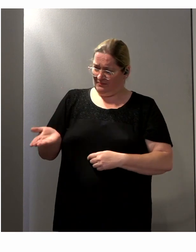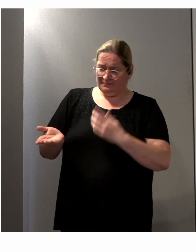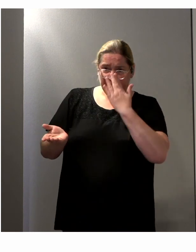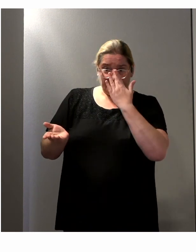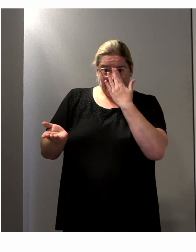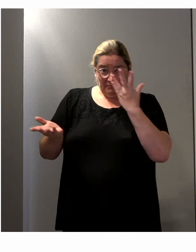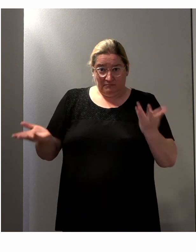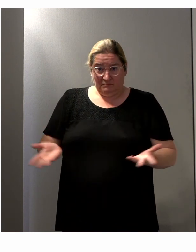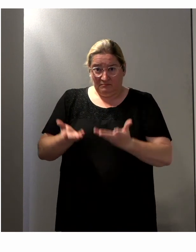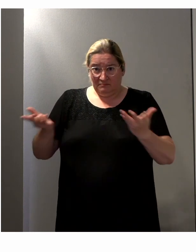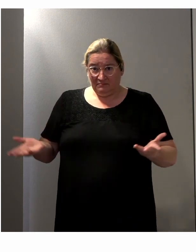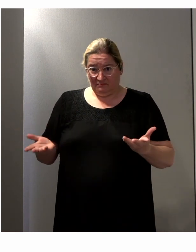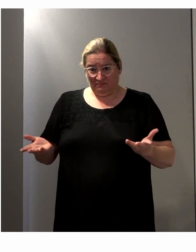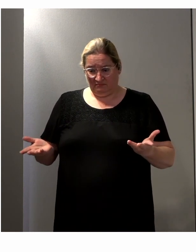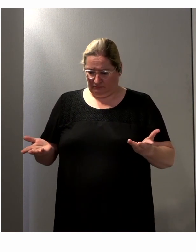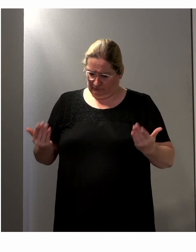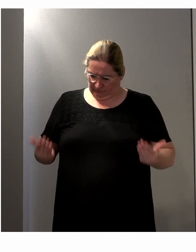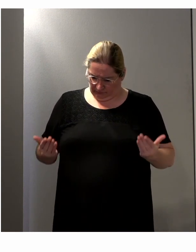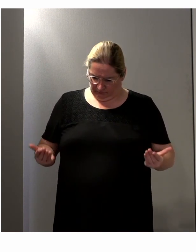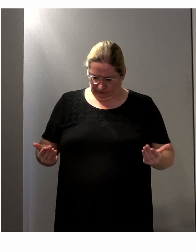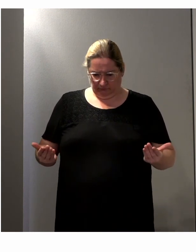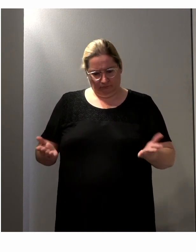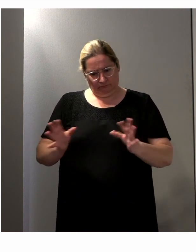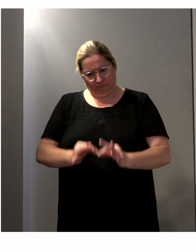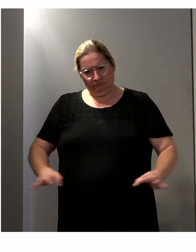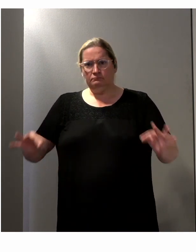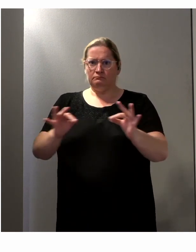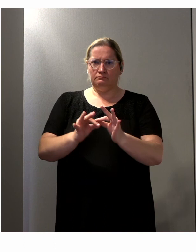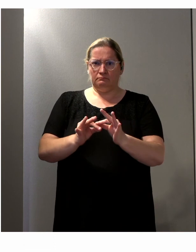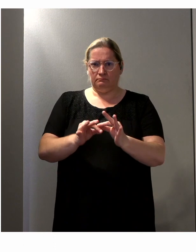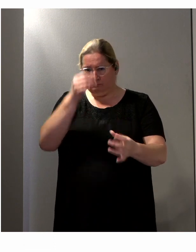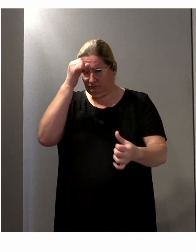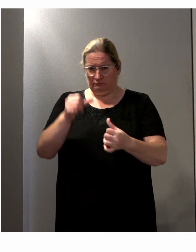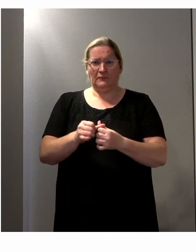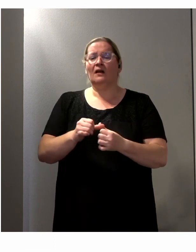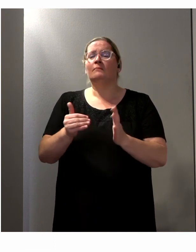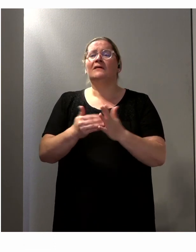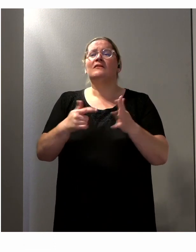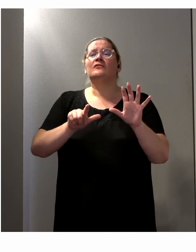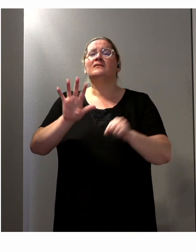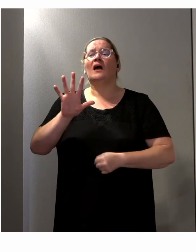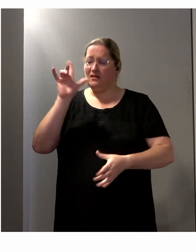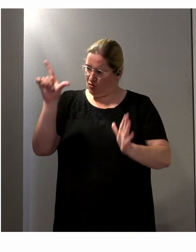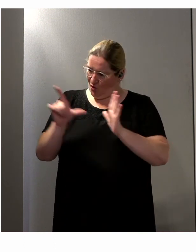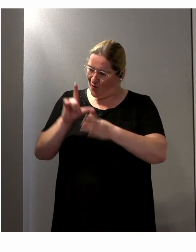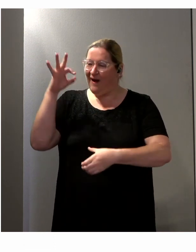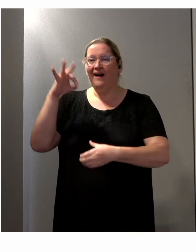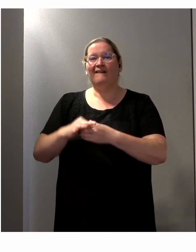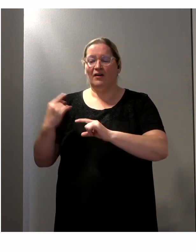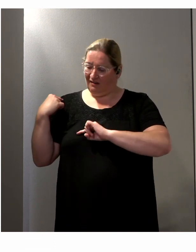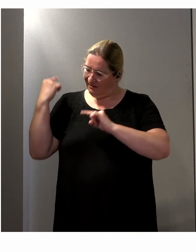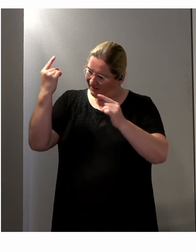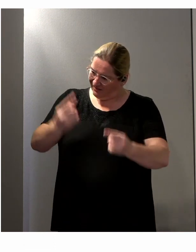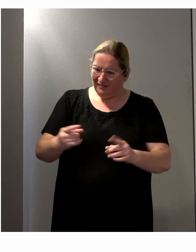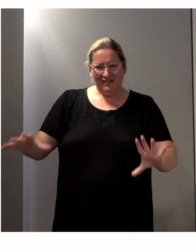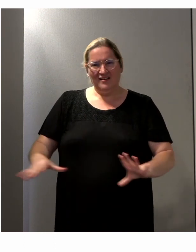ça n'est pas digne du niveau où nous sommes 50 ans après le vote de la loi de 1975 et ne permet pas d'être en conformité